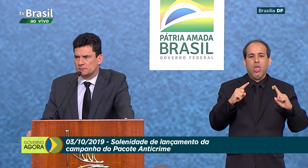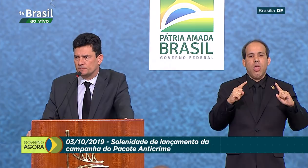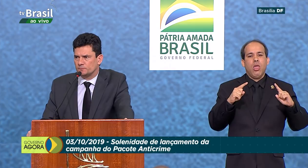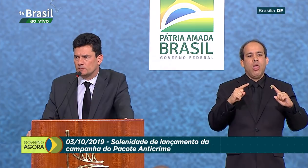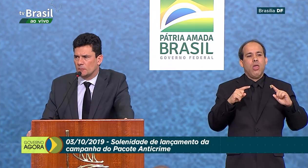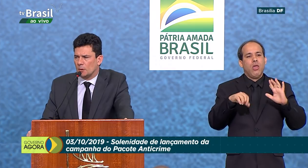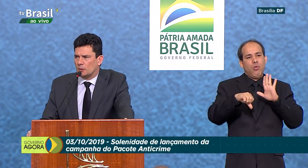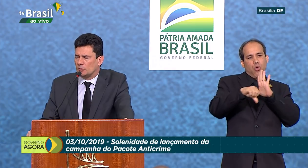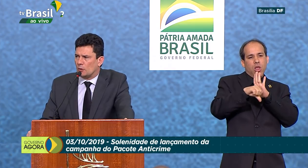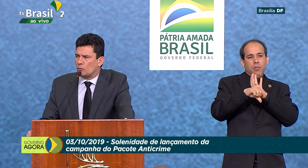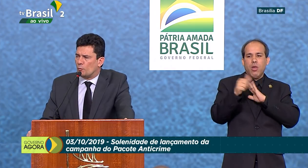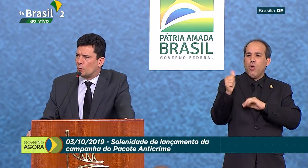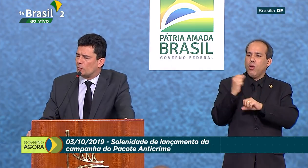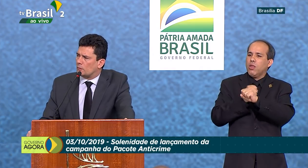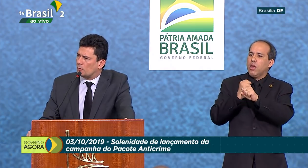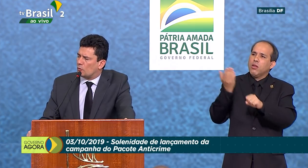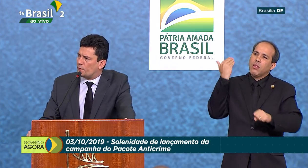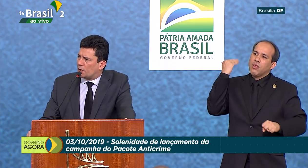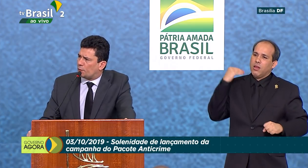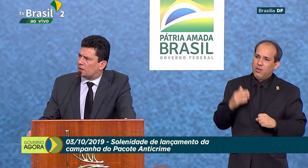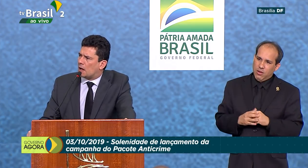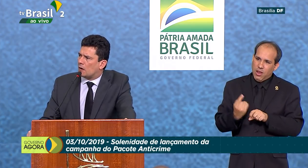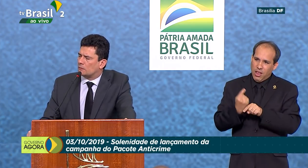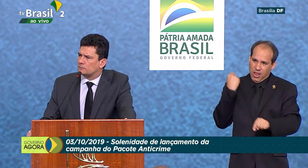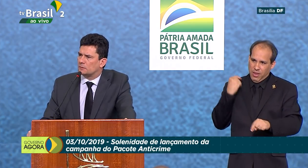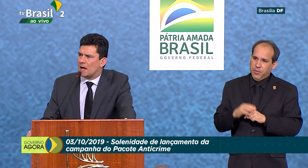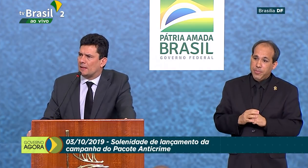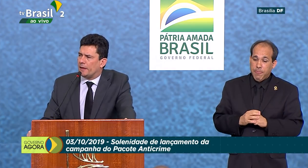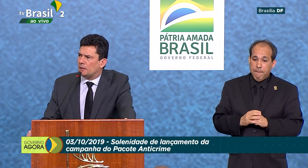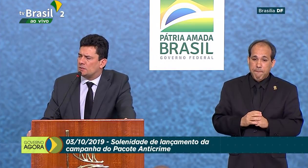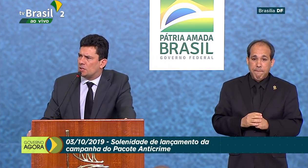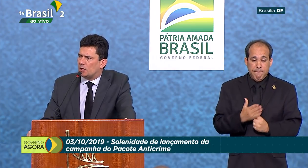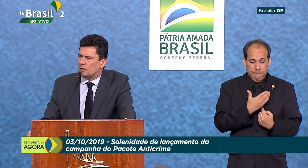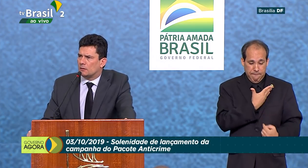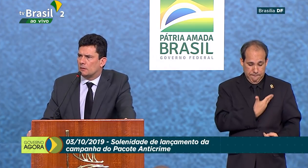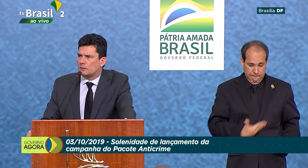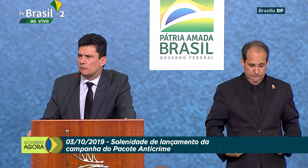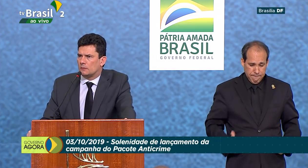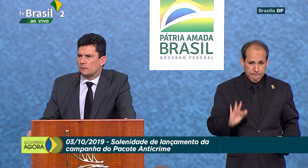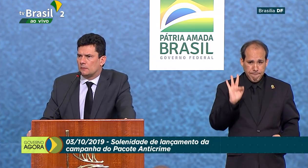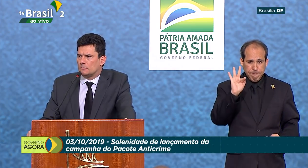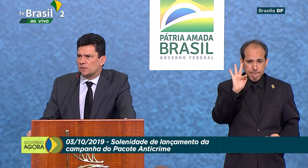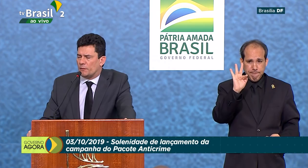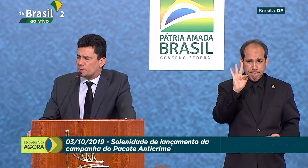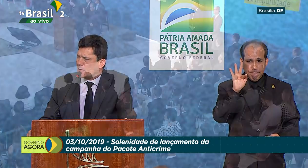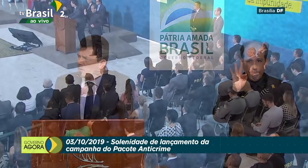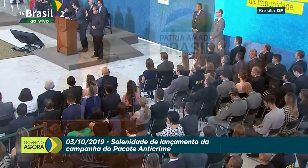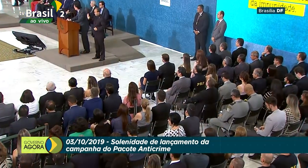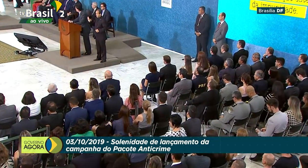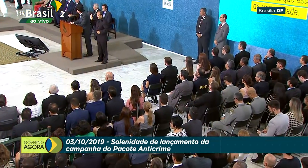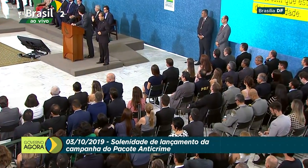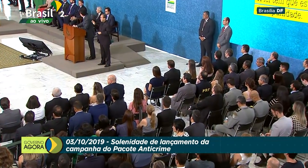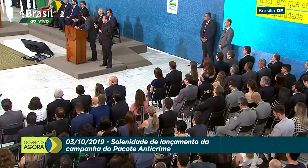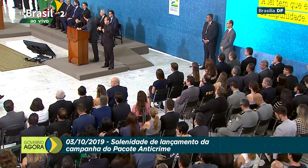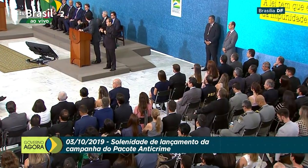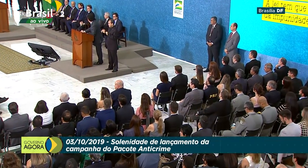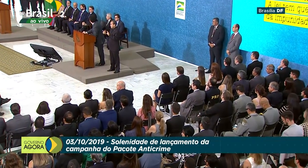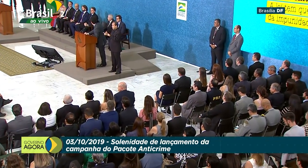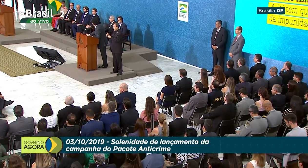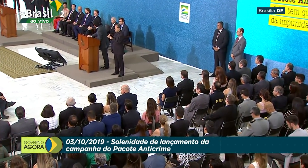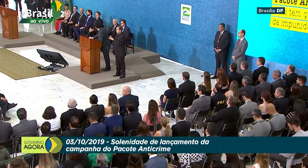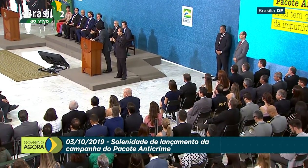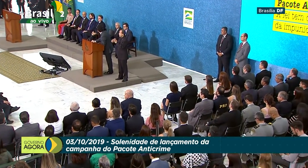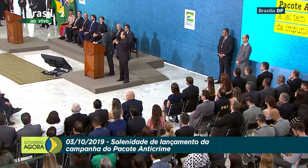atrás. O governo federal, além de, talvez pela primeira vez, estar